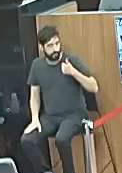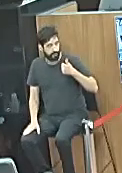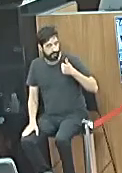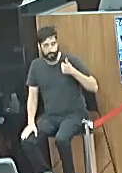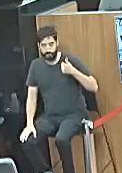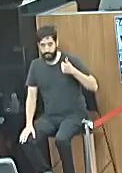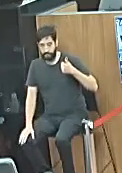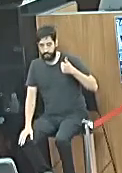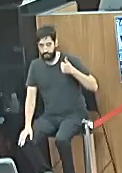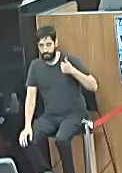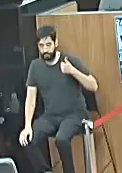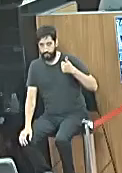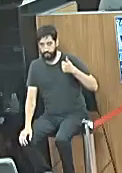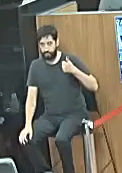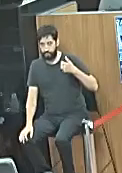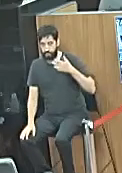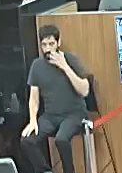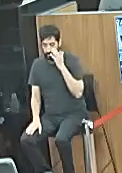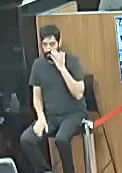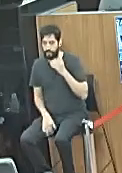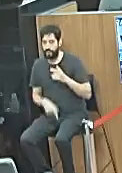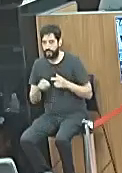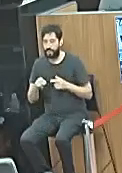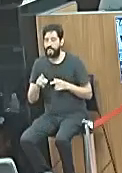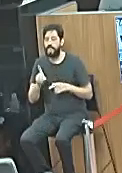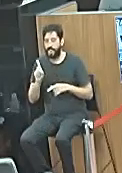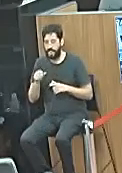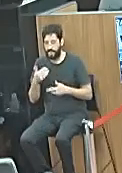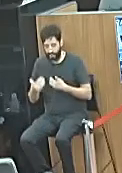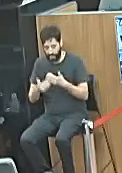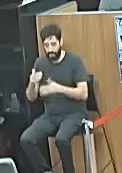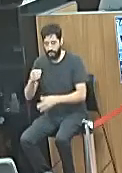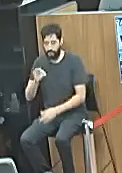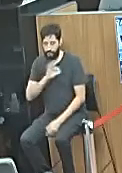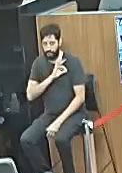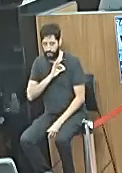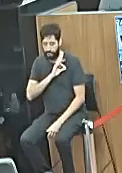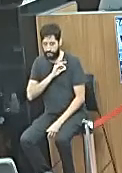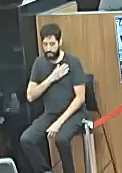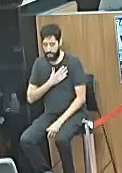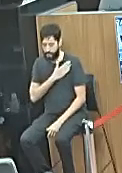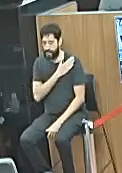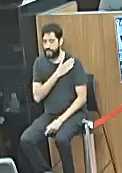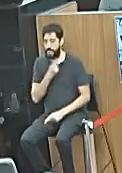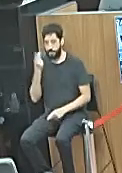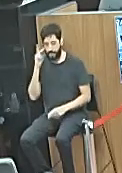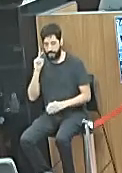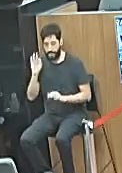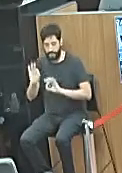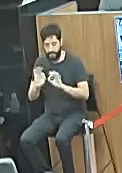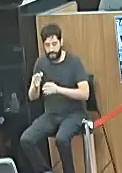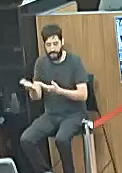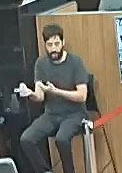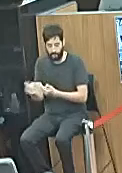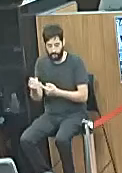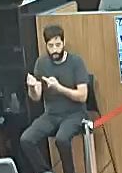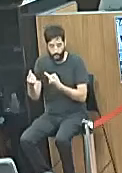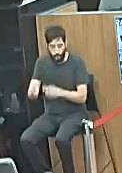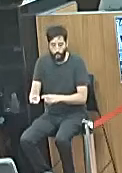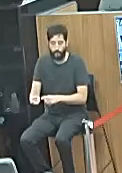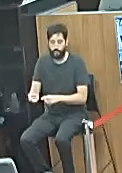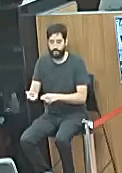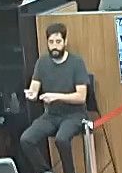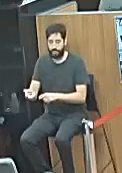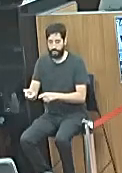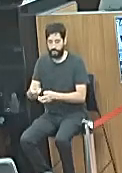mas em rápidas palavras ele é desenvolvido pela polícia militar para preparar os jovens contra as drogas